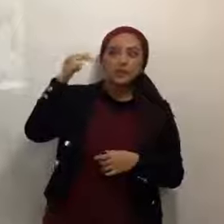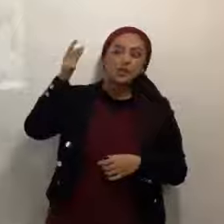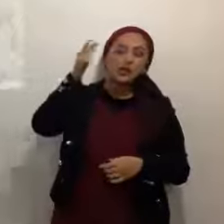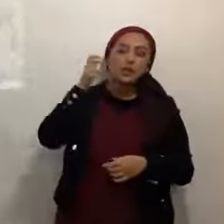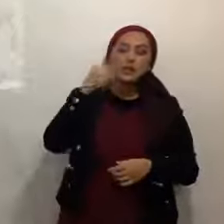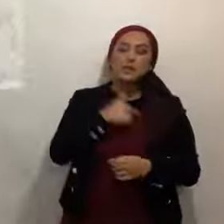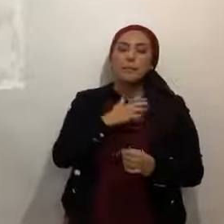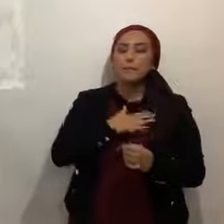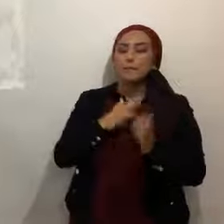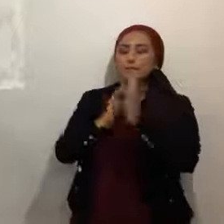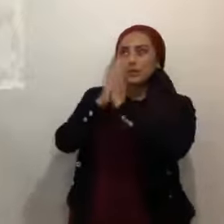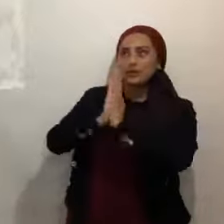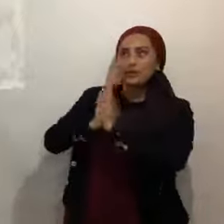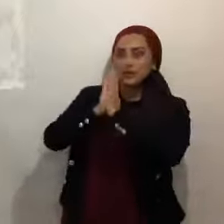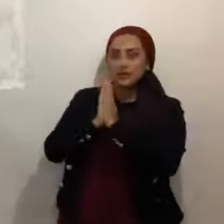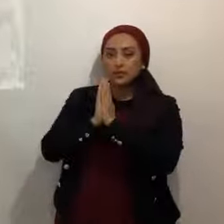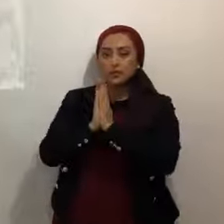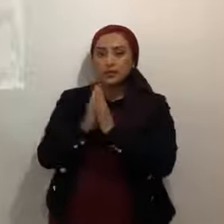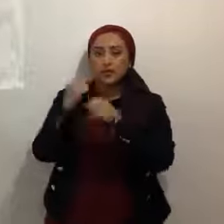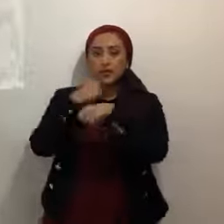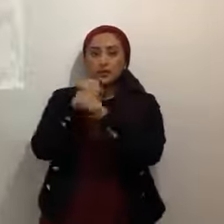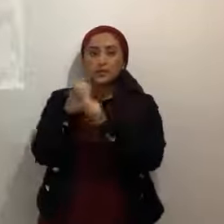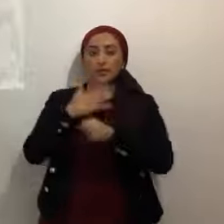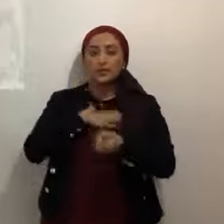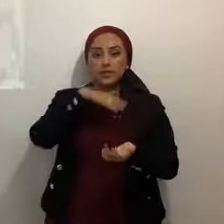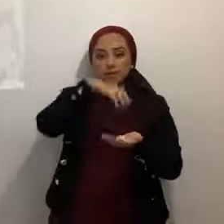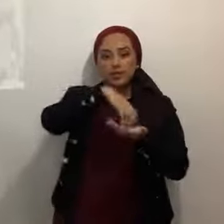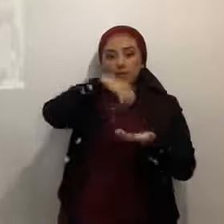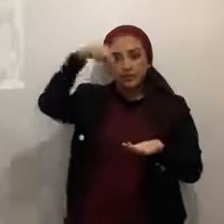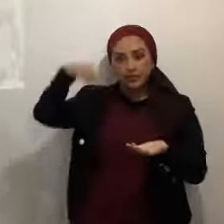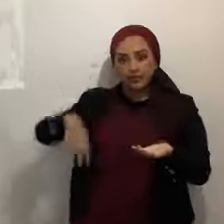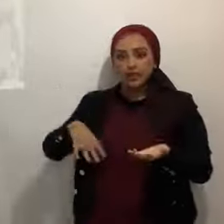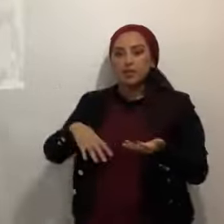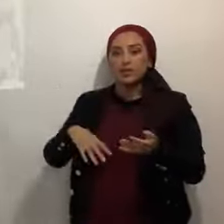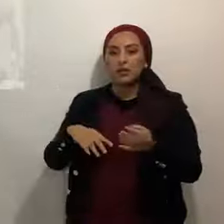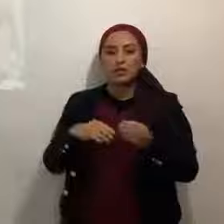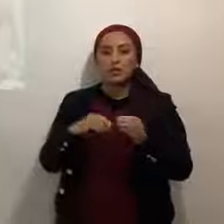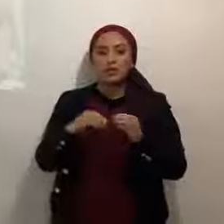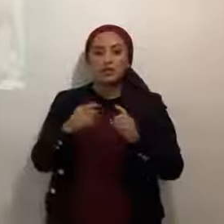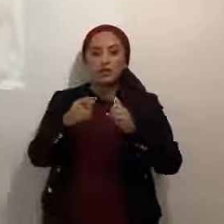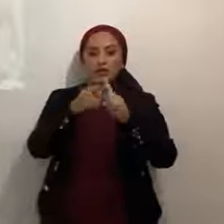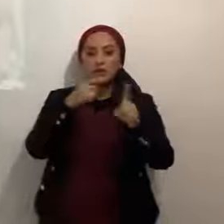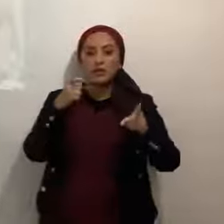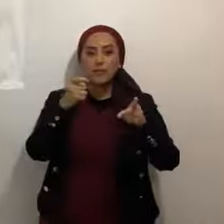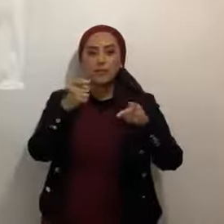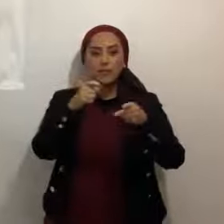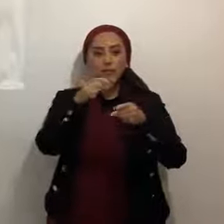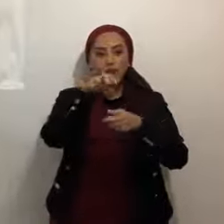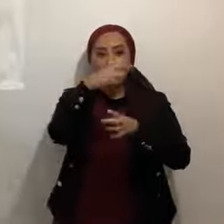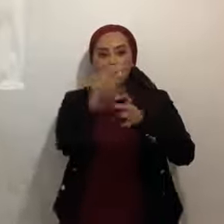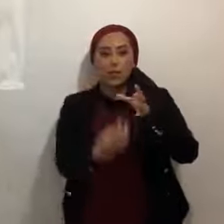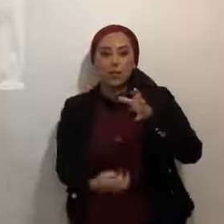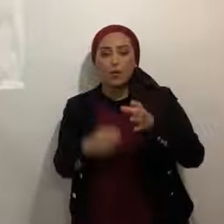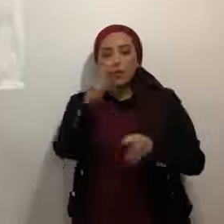clamor, y me hizo sacar del pozo. Subrayen pozo, porque el tema del día de